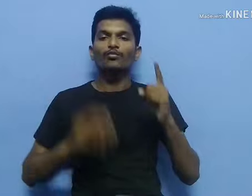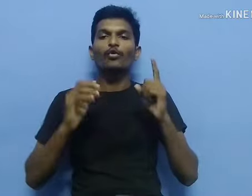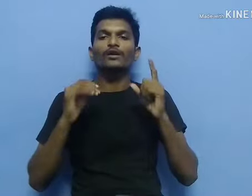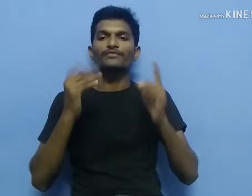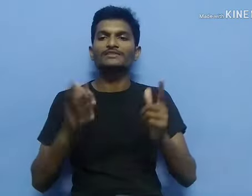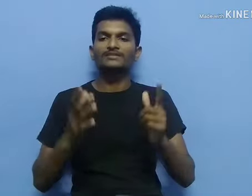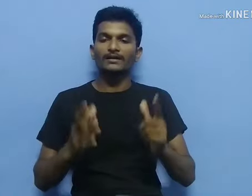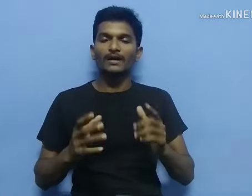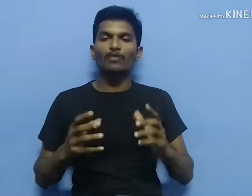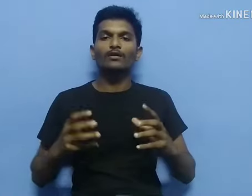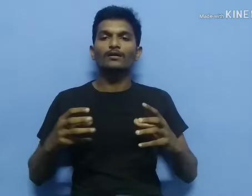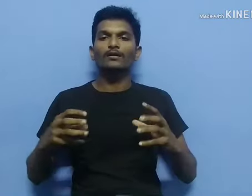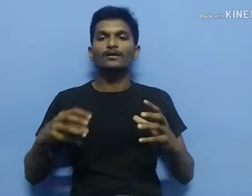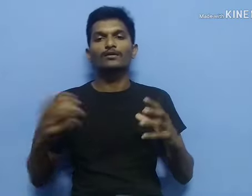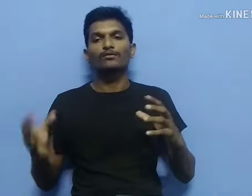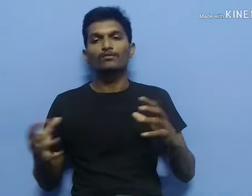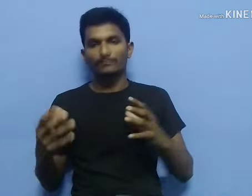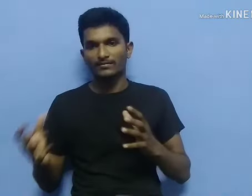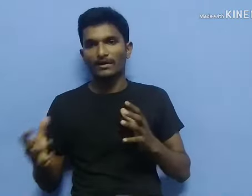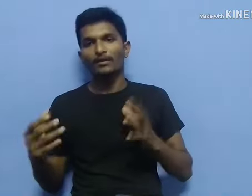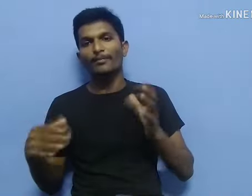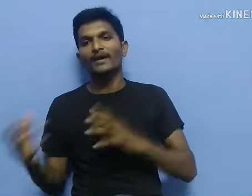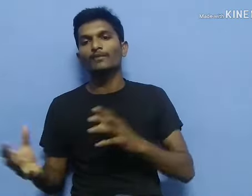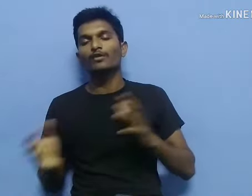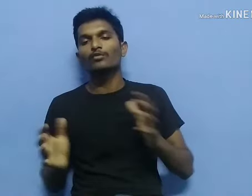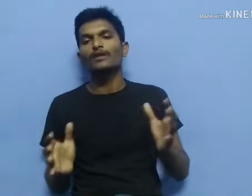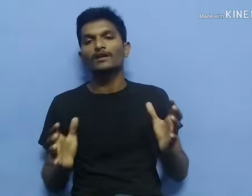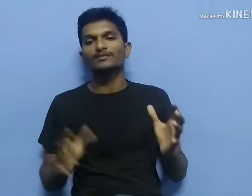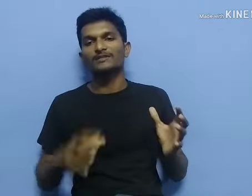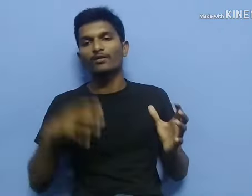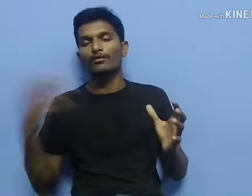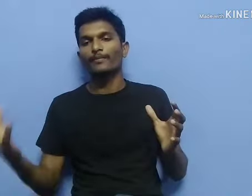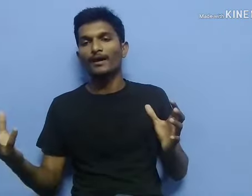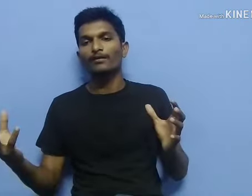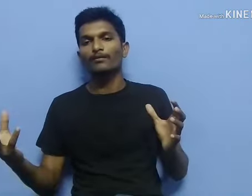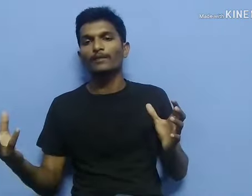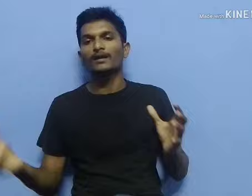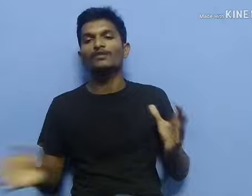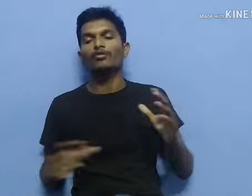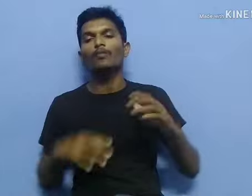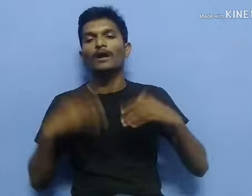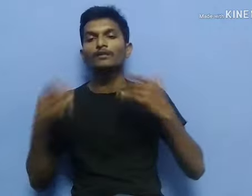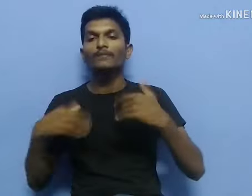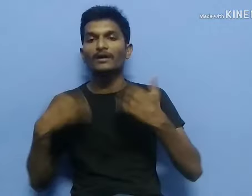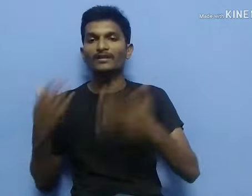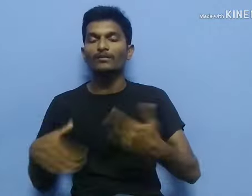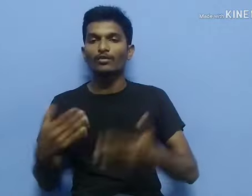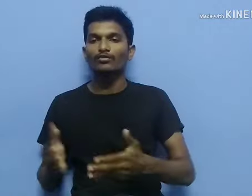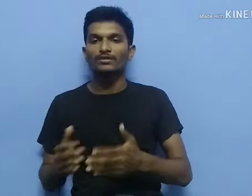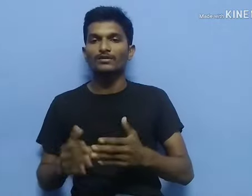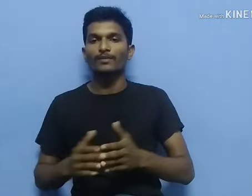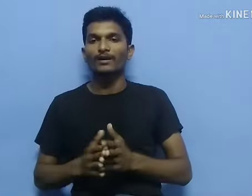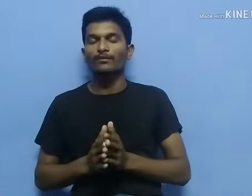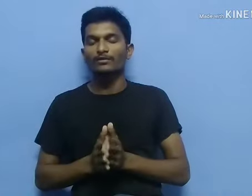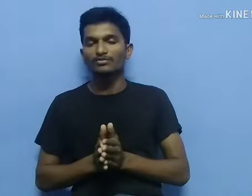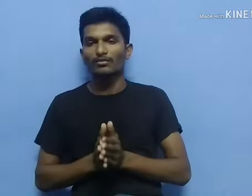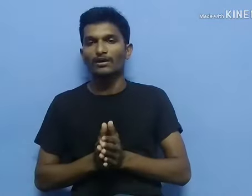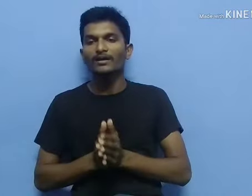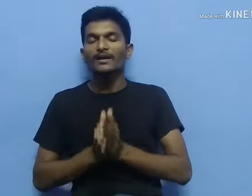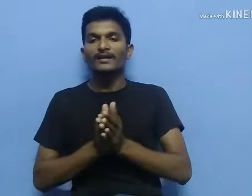மோர் அஃபெக்ஷனேட், அவங்க பேர் மேல குண்டா இருக்க பசங்க அவங்க பேருக்கு மேல ரொம்ப அன்பு அதிகமா கொடுத்துட்டு இருப்பாங்க அப்படின்னு சொல்லுவாங்க.